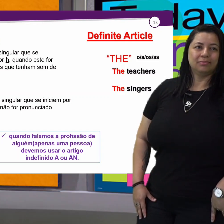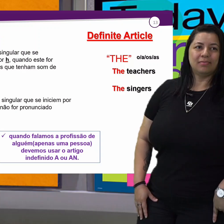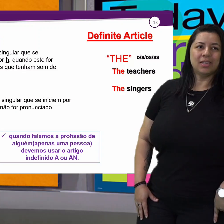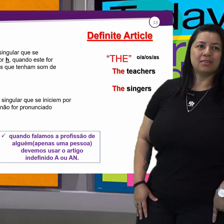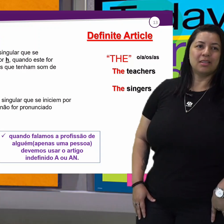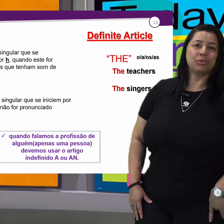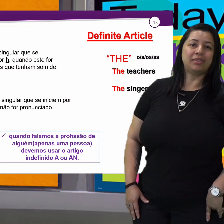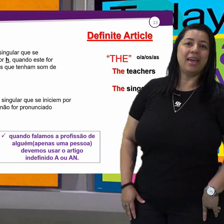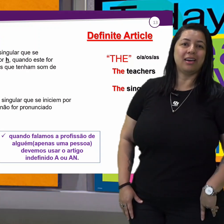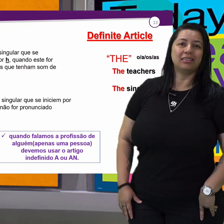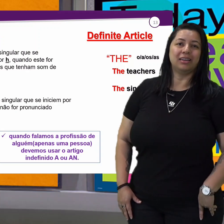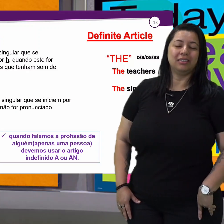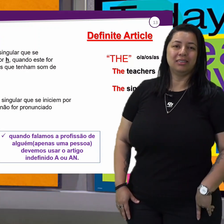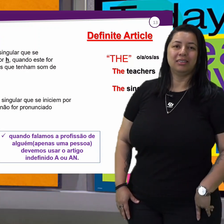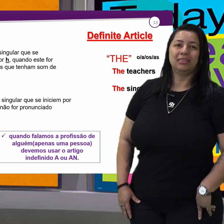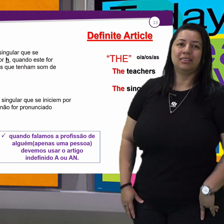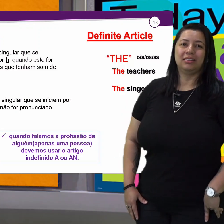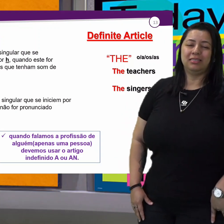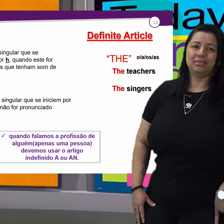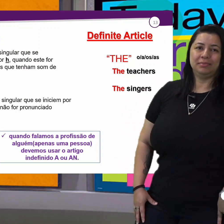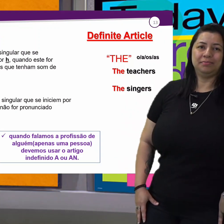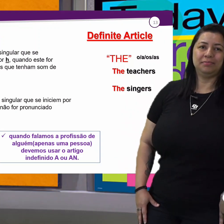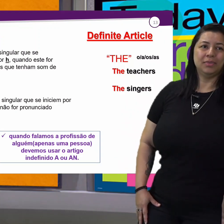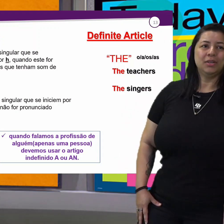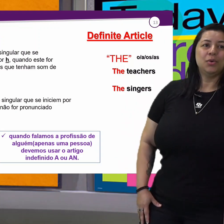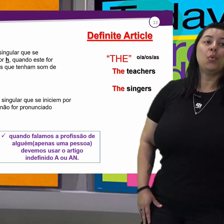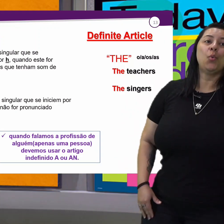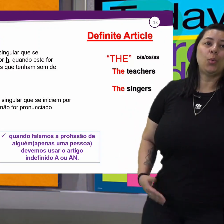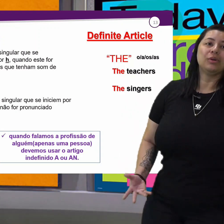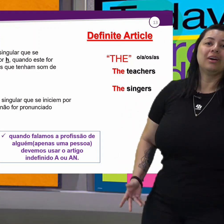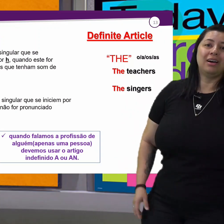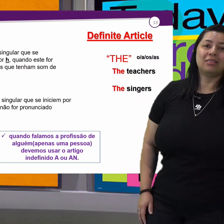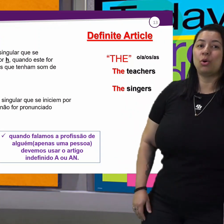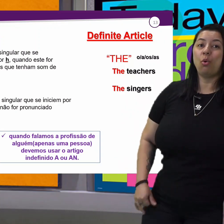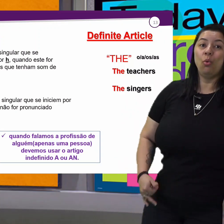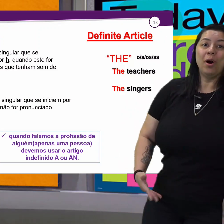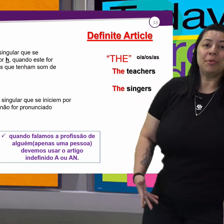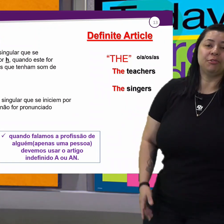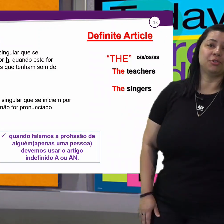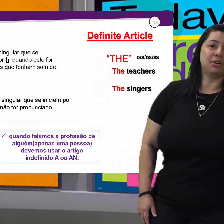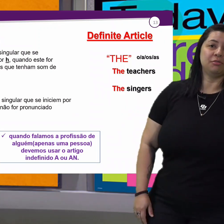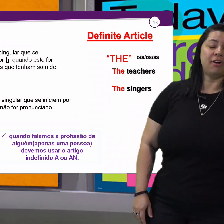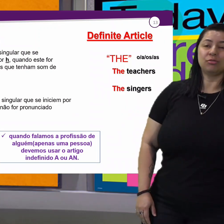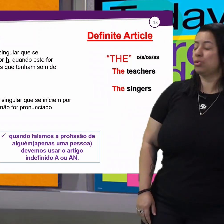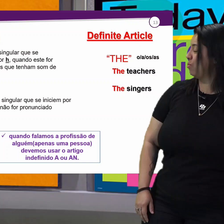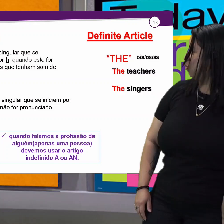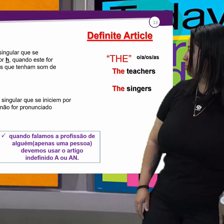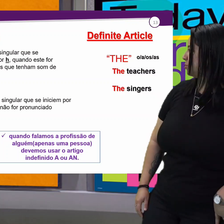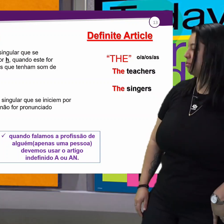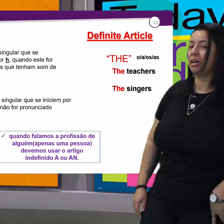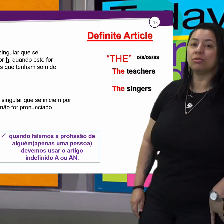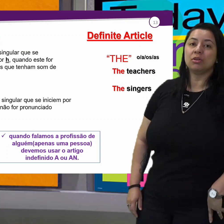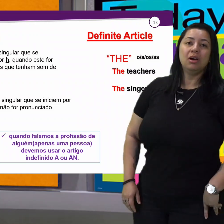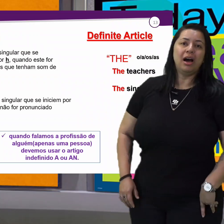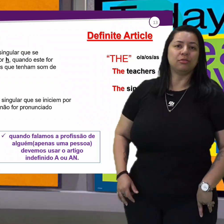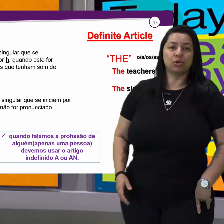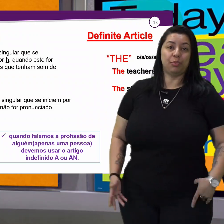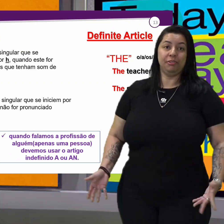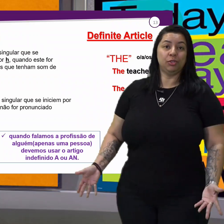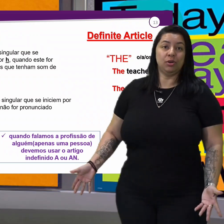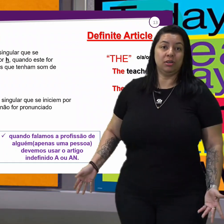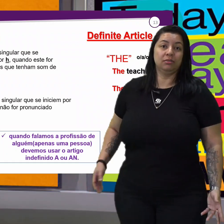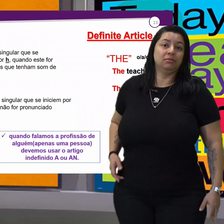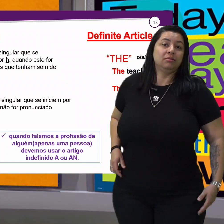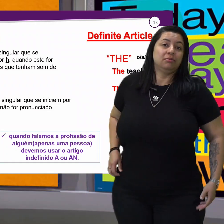tradução você tenha, né? Você não fale, eu sou um taxista. Sou uma professora. Eu não falo, sou uma professora. Eu